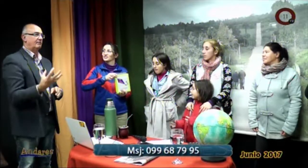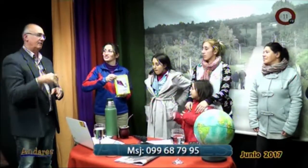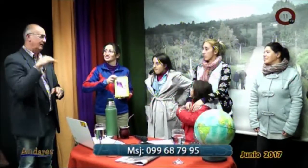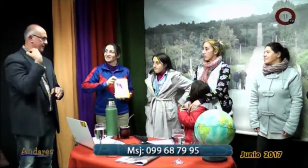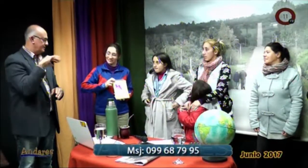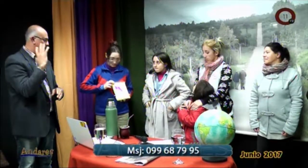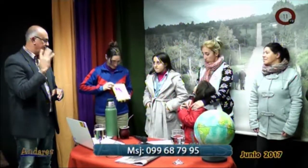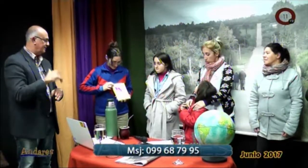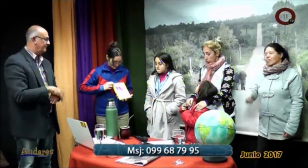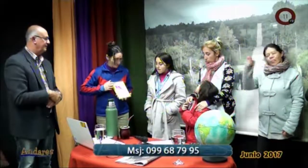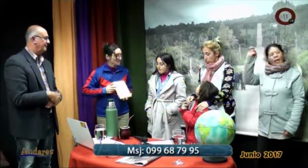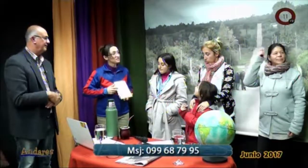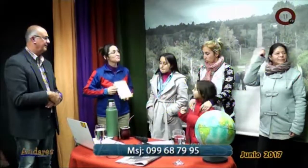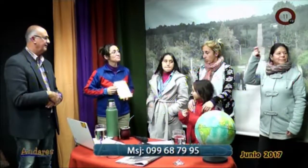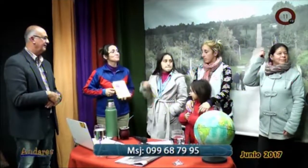Ah Está difícil